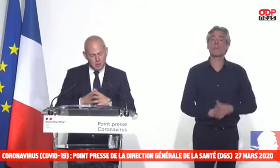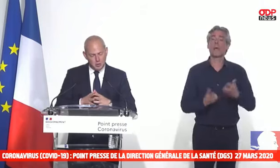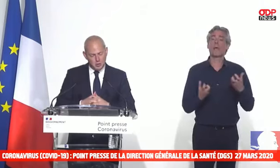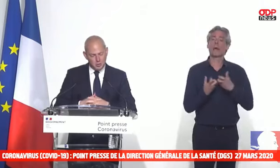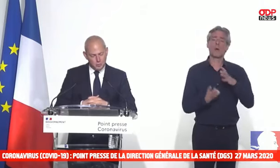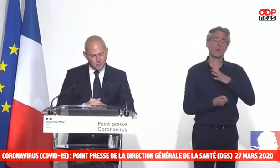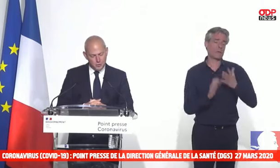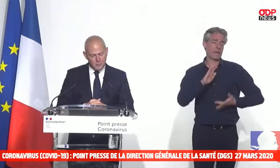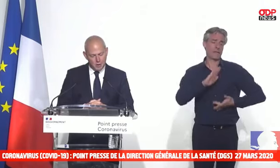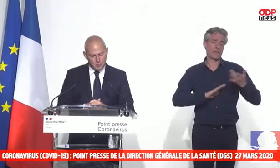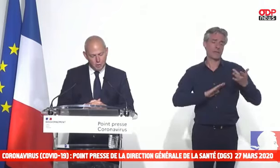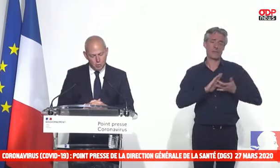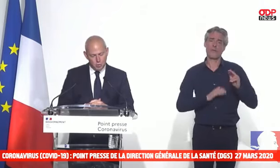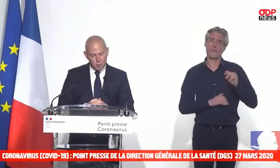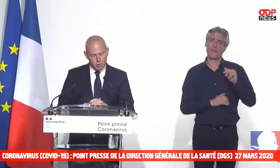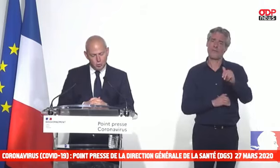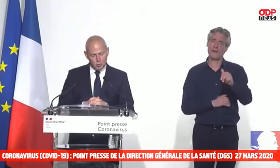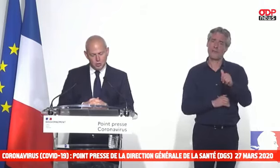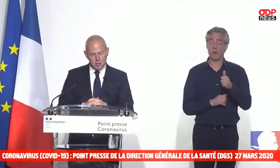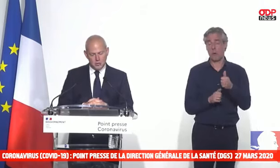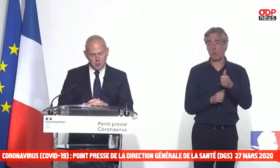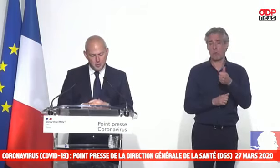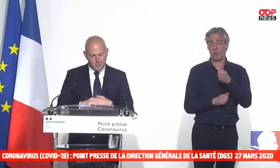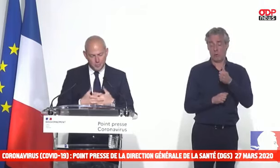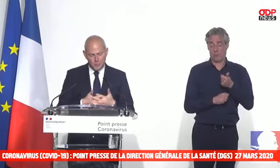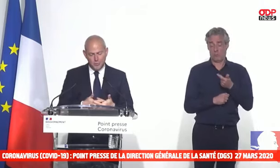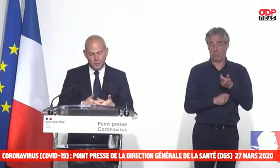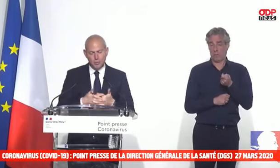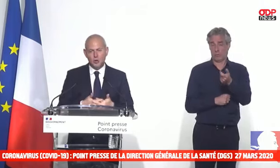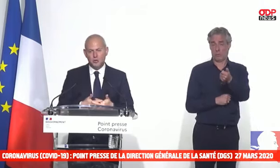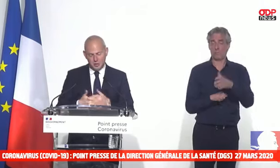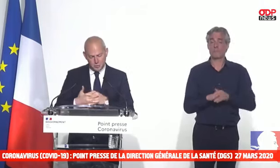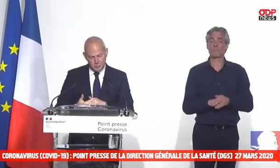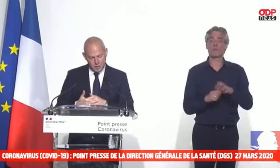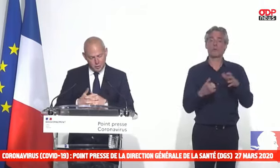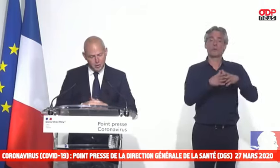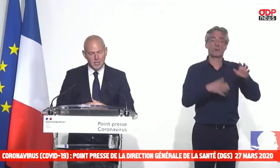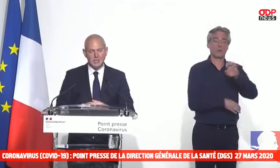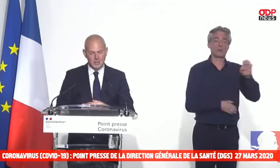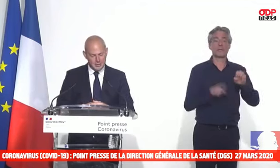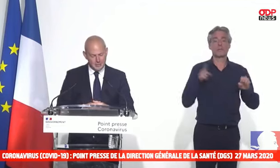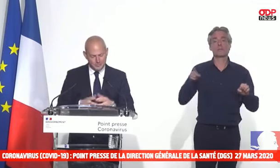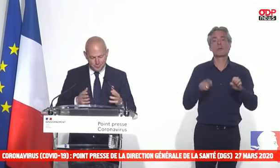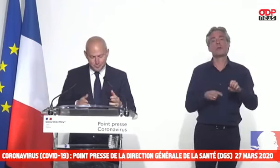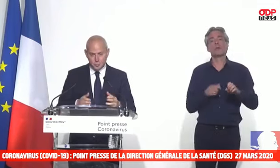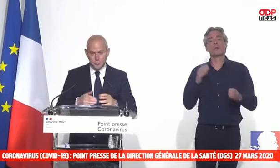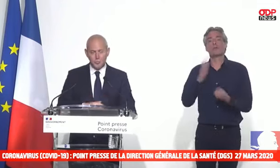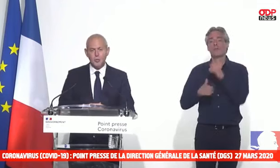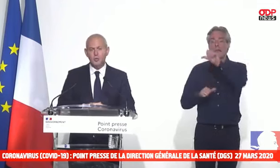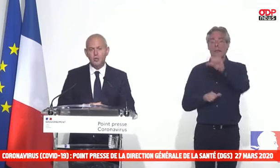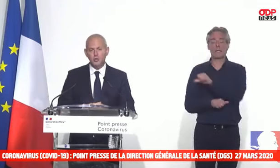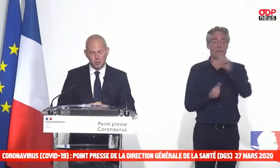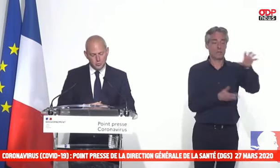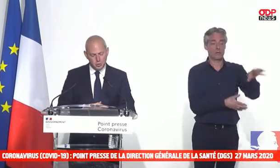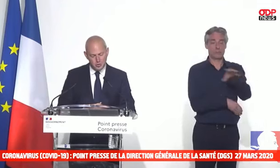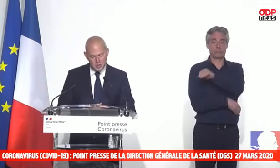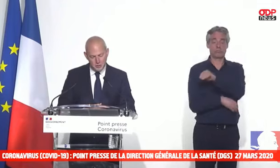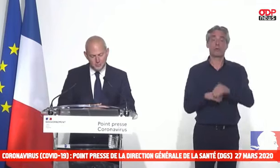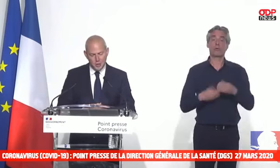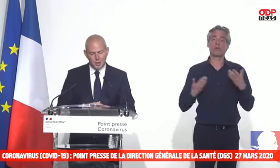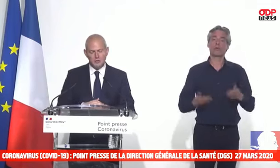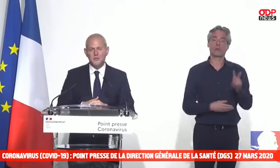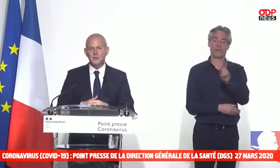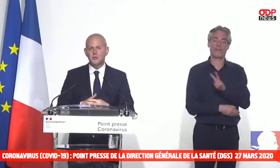une évacuation qui va avoir lieu dans les toutes prochaines heures du Grand Est vers la Nouvelle-Aquitaine. Ce jour, ce